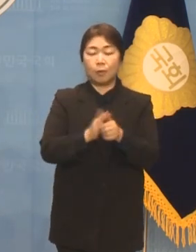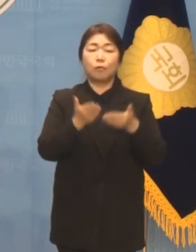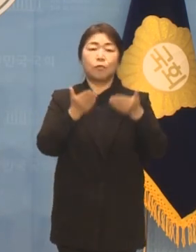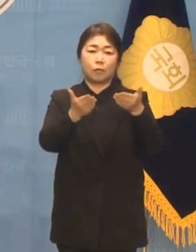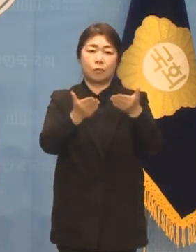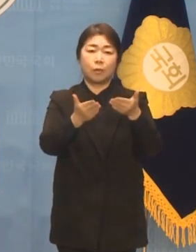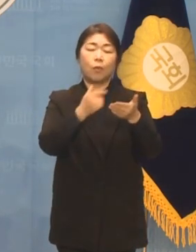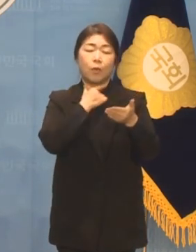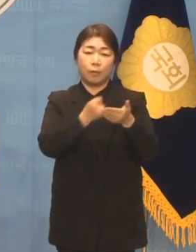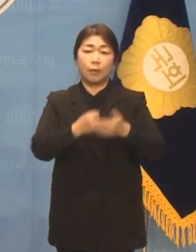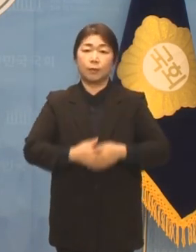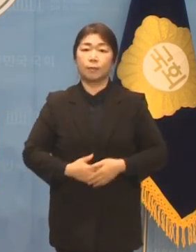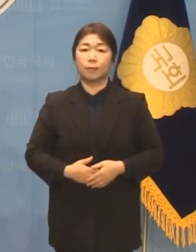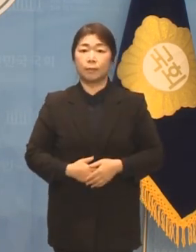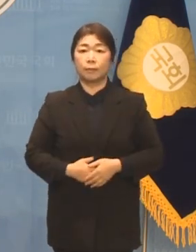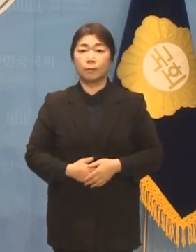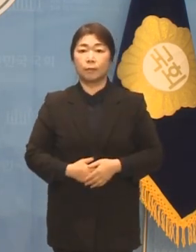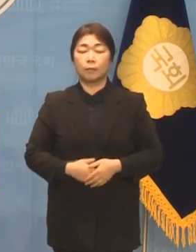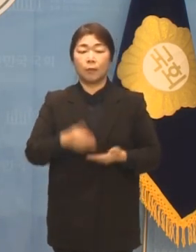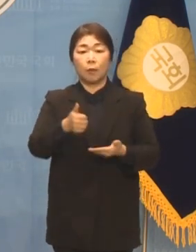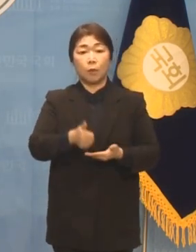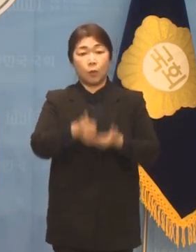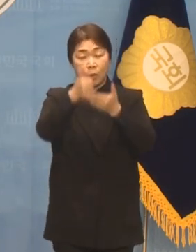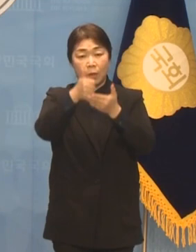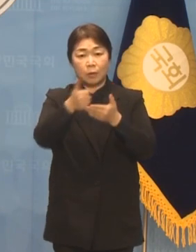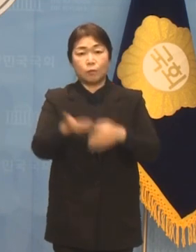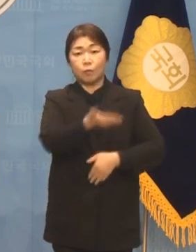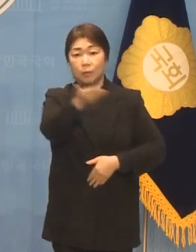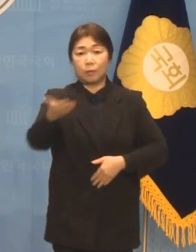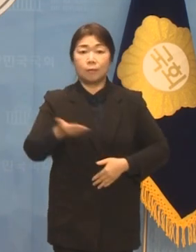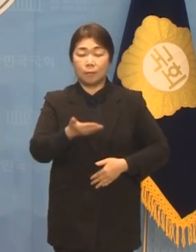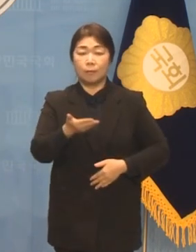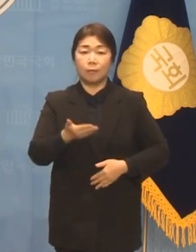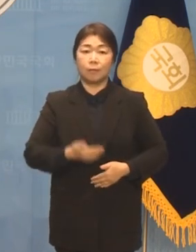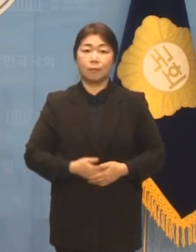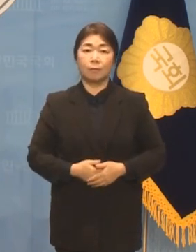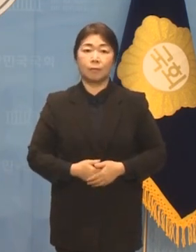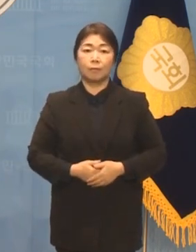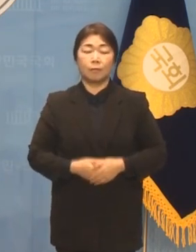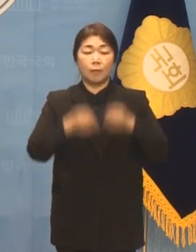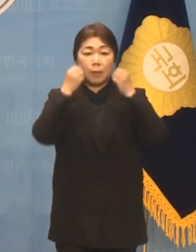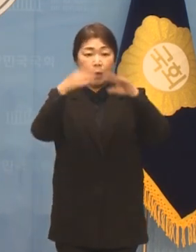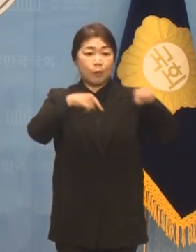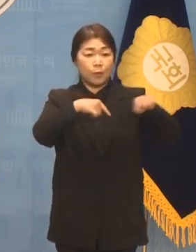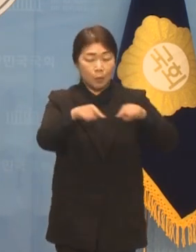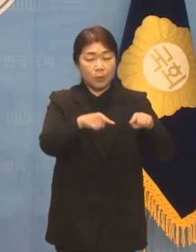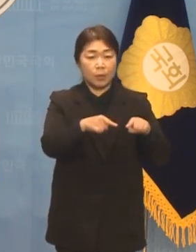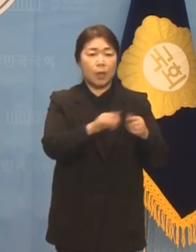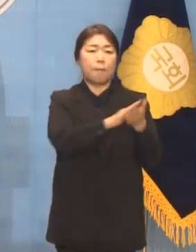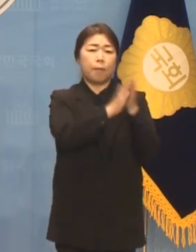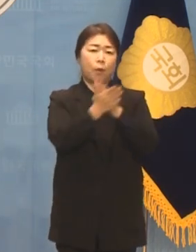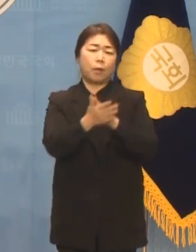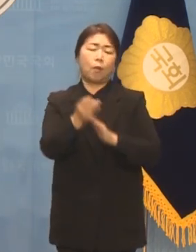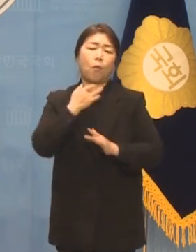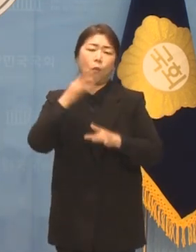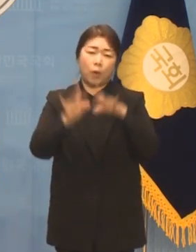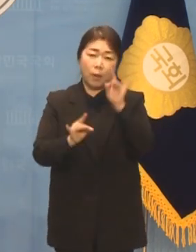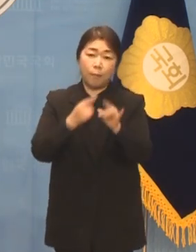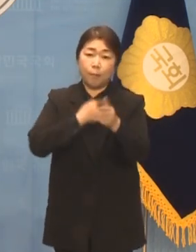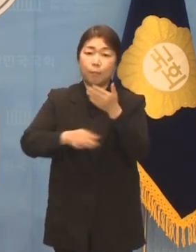되려 합니다. 존경하는 광진 구민 여러분, 새로운 정치 변화를